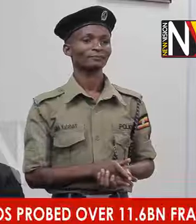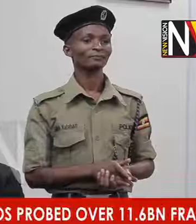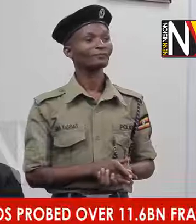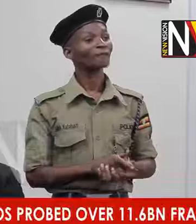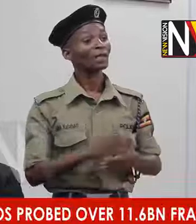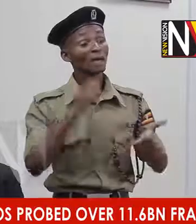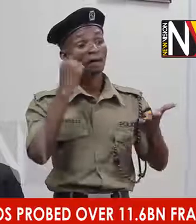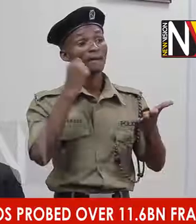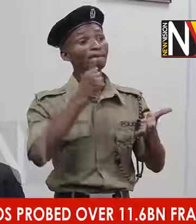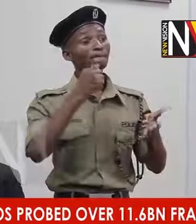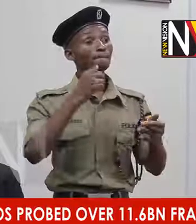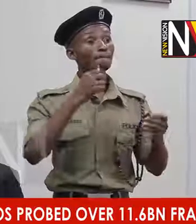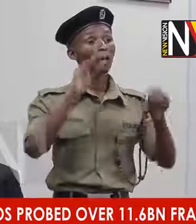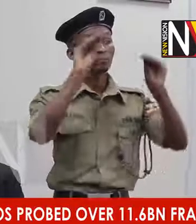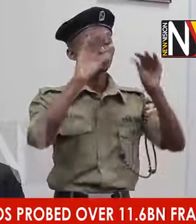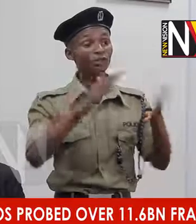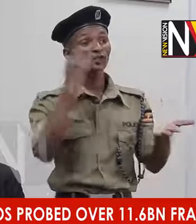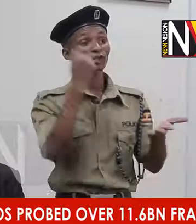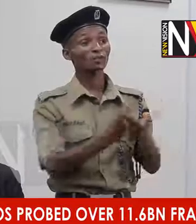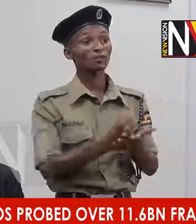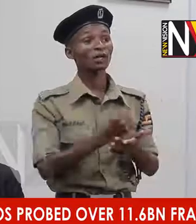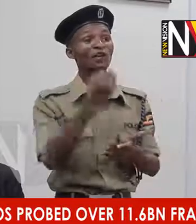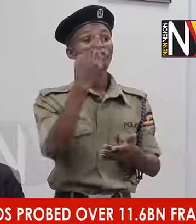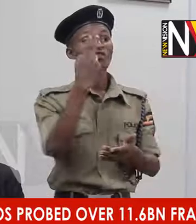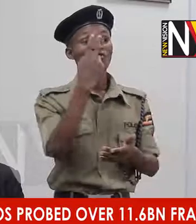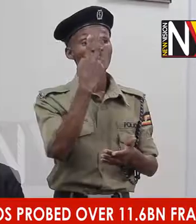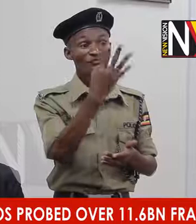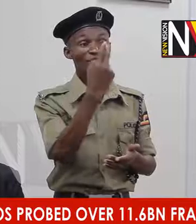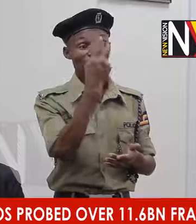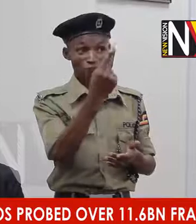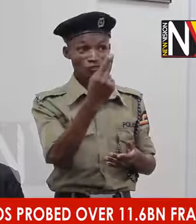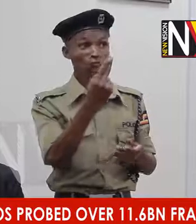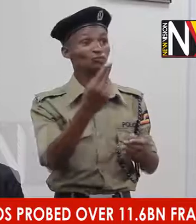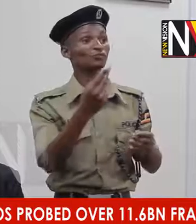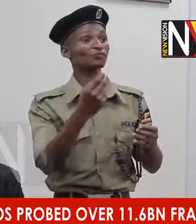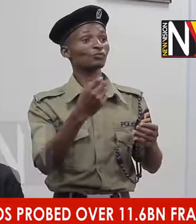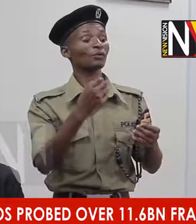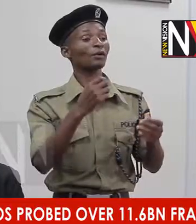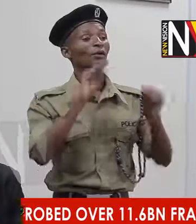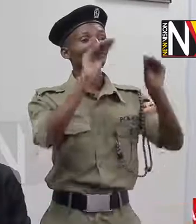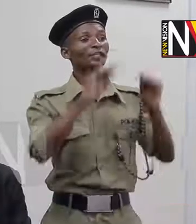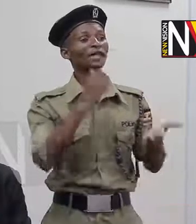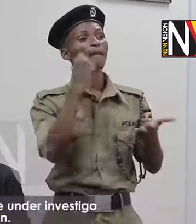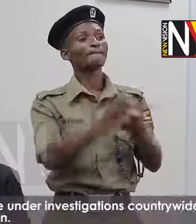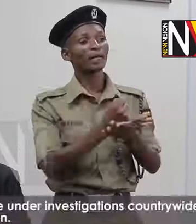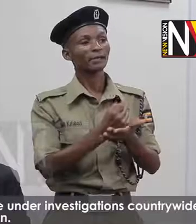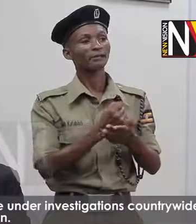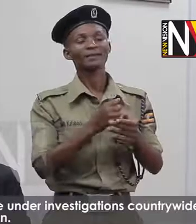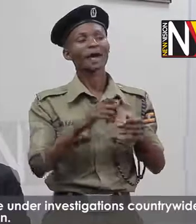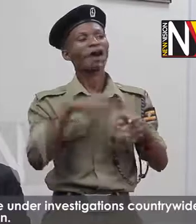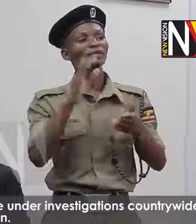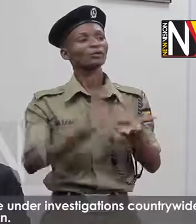sakoze tuli mukunonyereza ko ziwe yadala ana mubiri eranga bwola basente ze batwala ne bazikozesa gadibenga